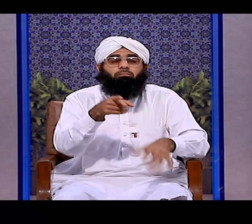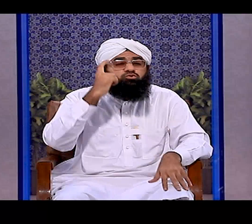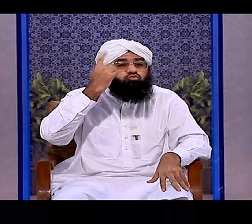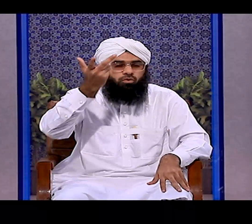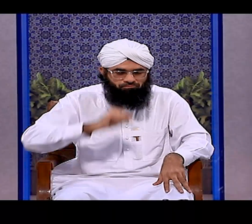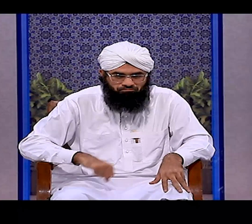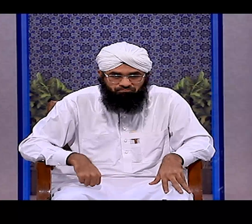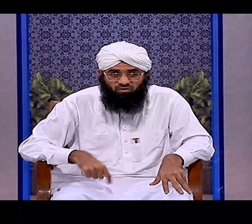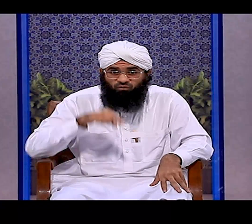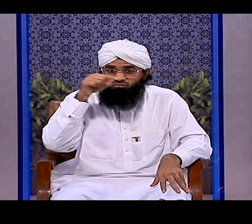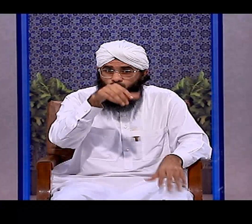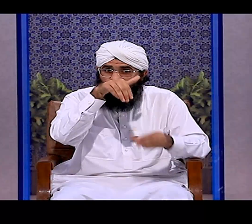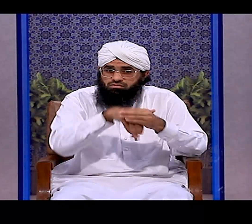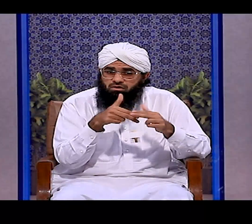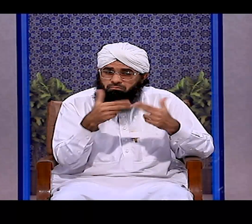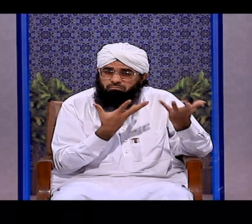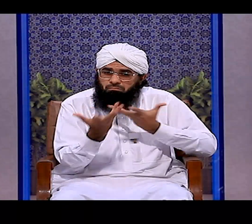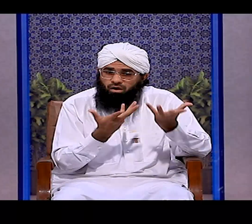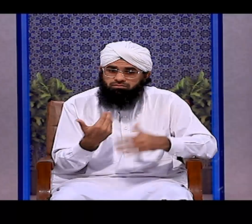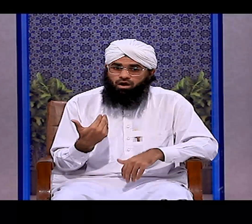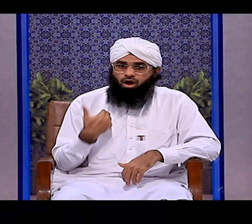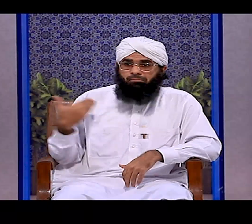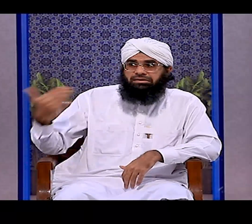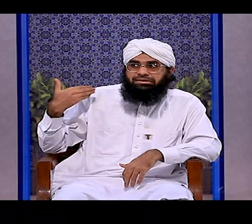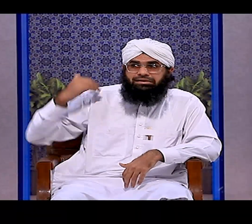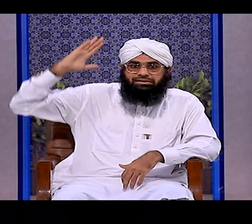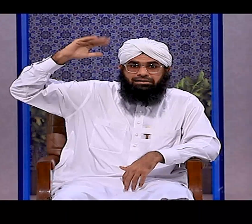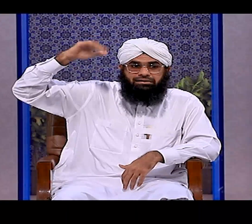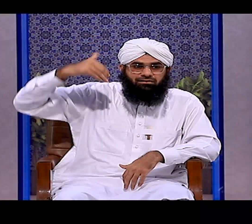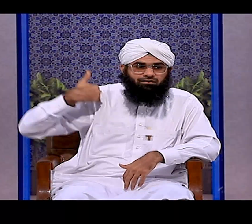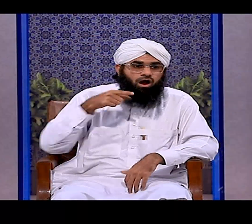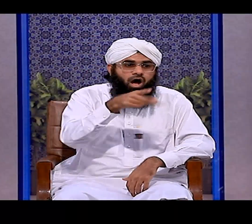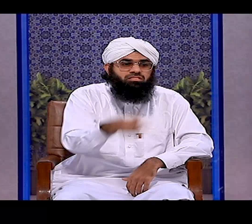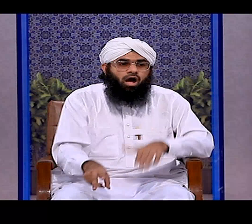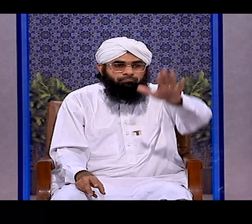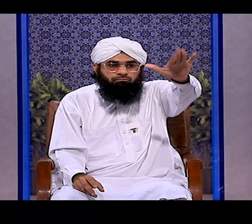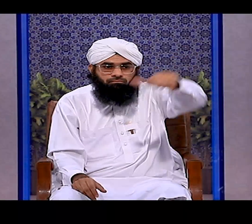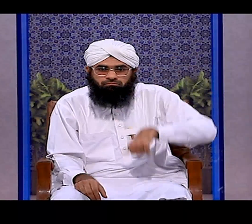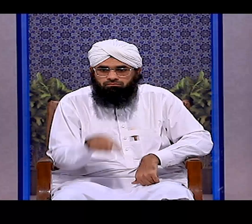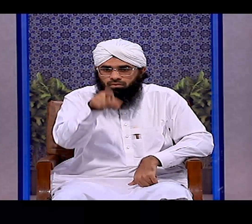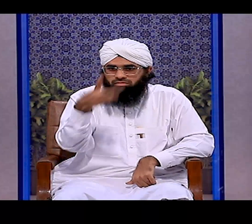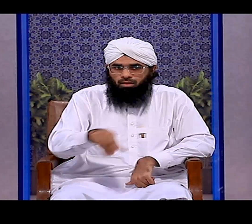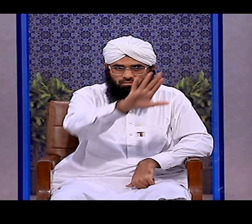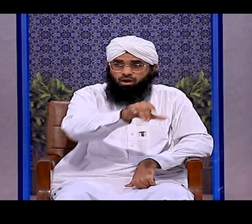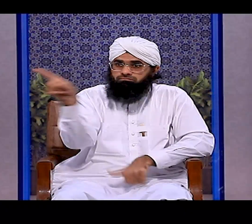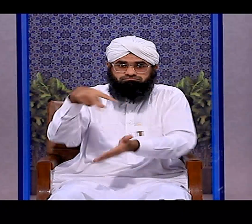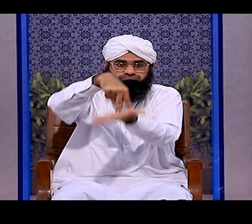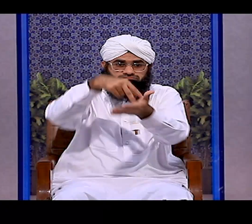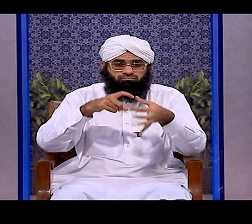حساب شروع ہوگا۔ اب ذرا تصور باندھیے اس صورتحال میں ہمیں پکارا جا رہا ہوگا اے فلاں بن فلاں، رب